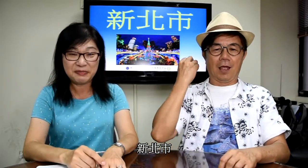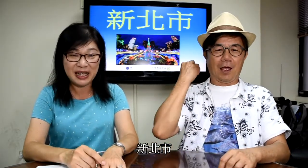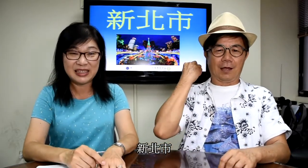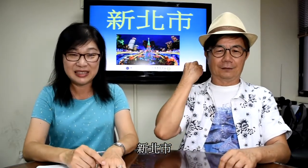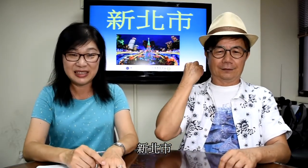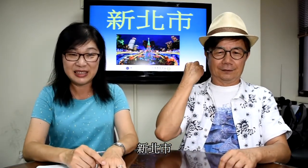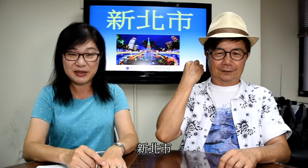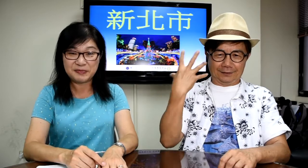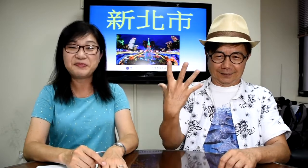北市，